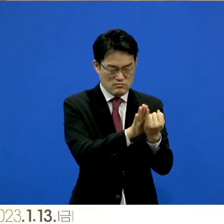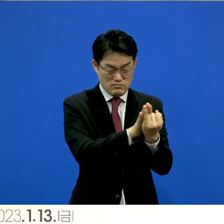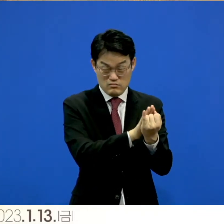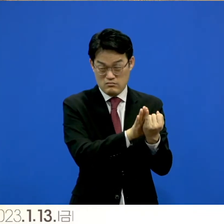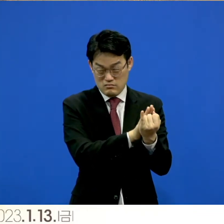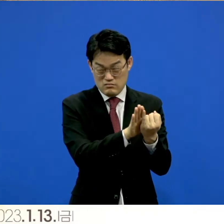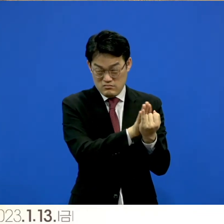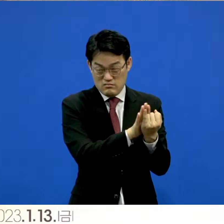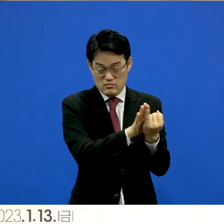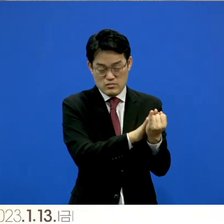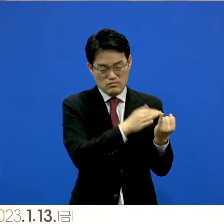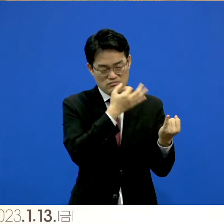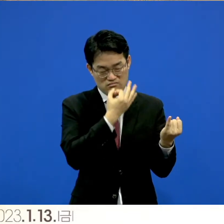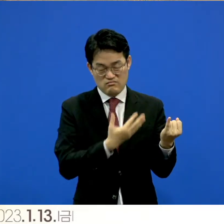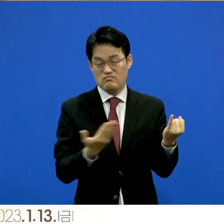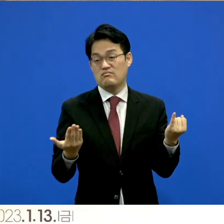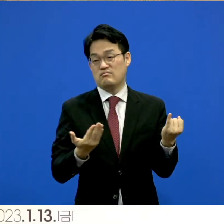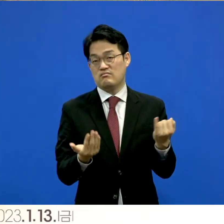일이에요.